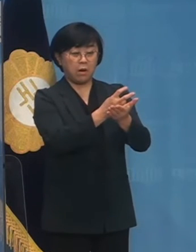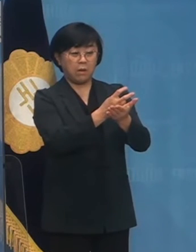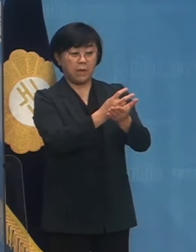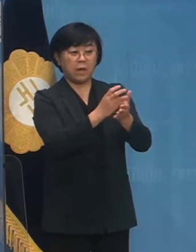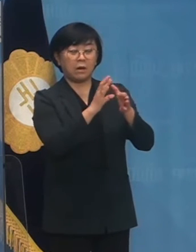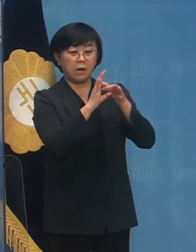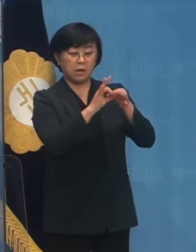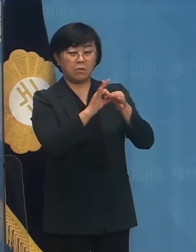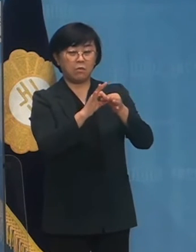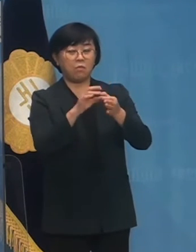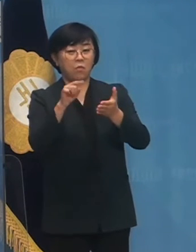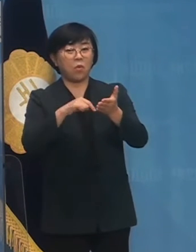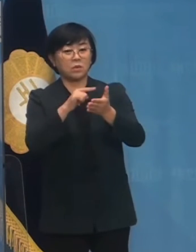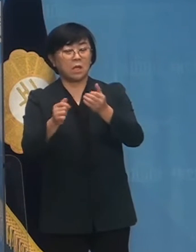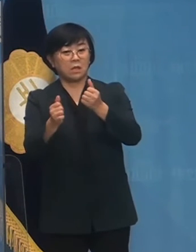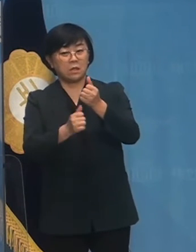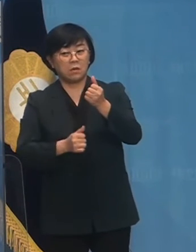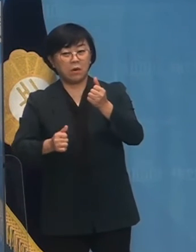손실보상위원회